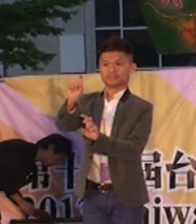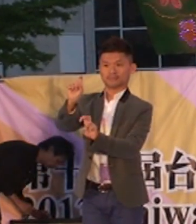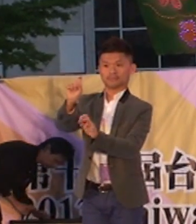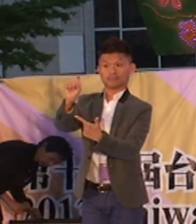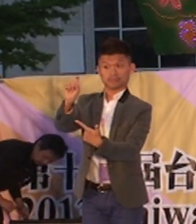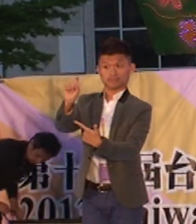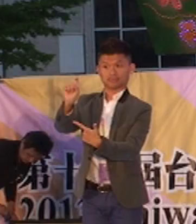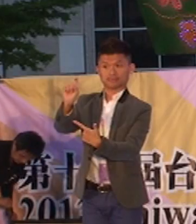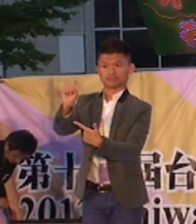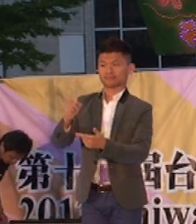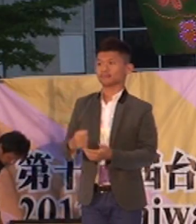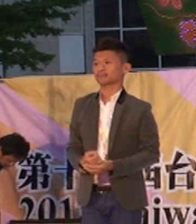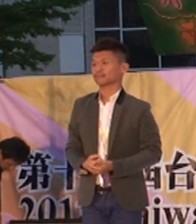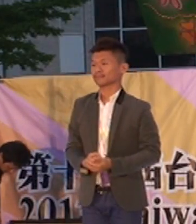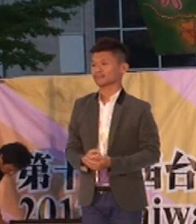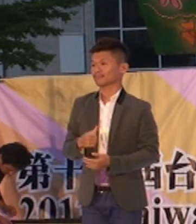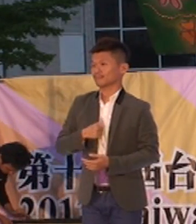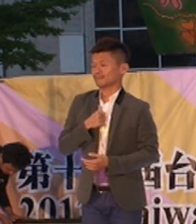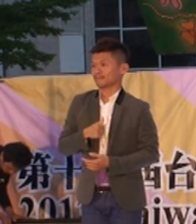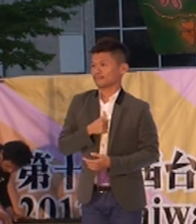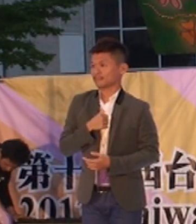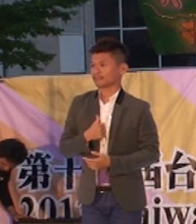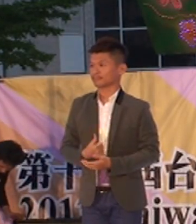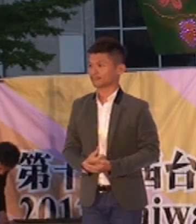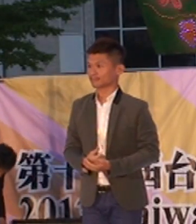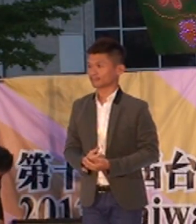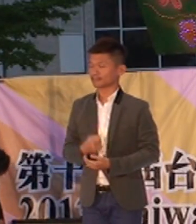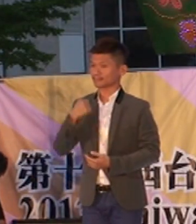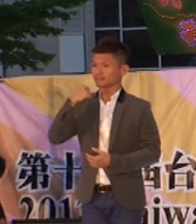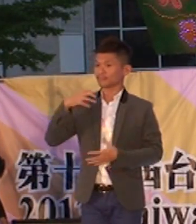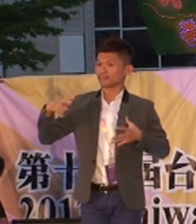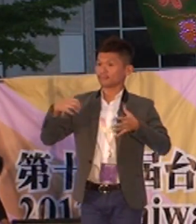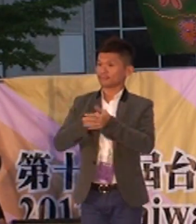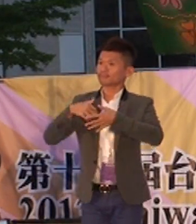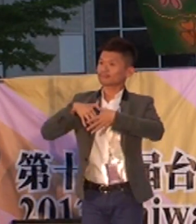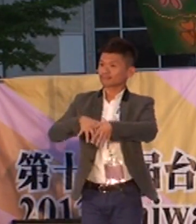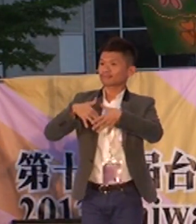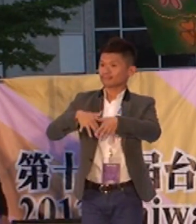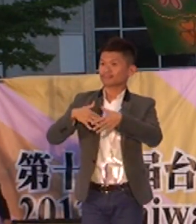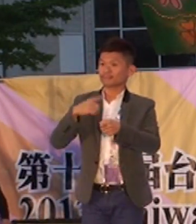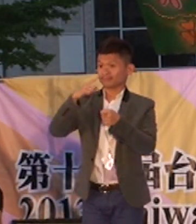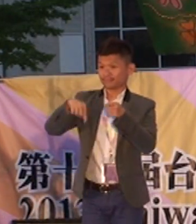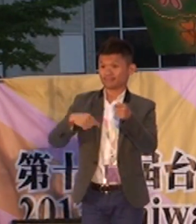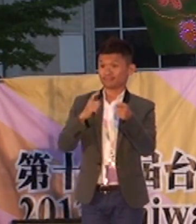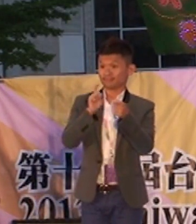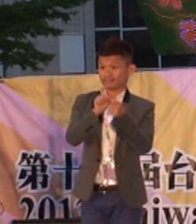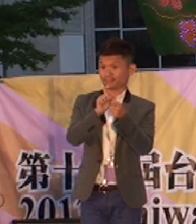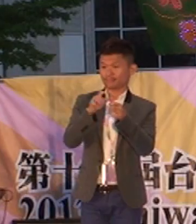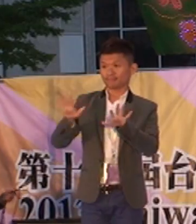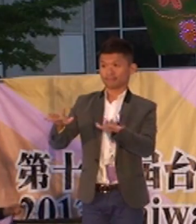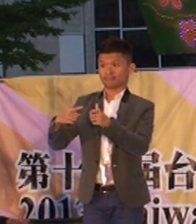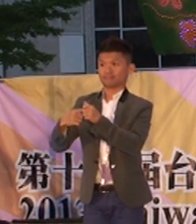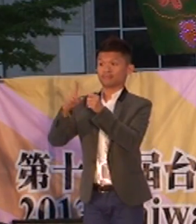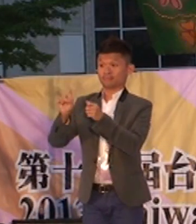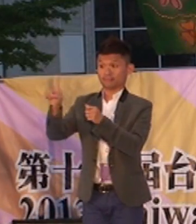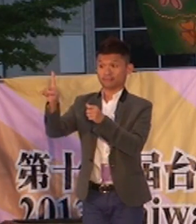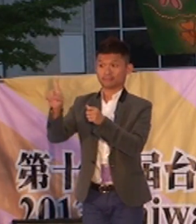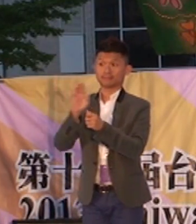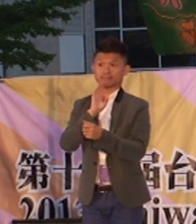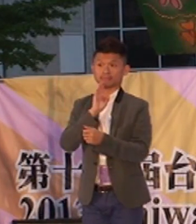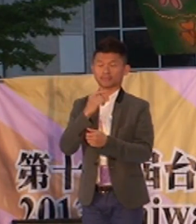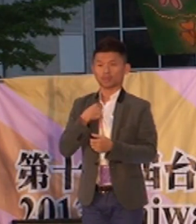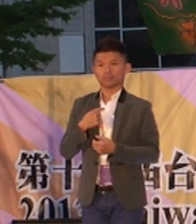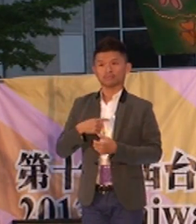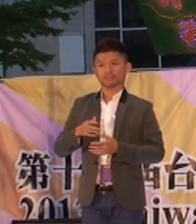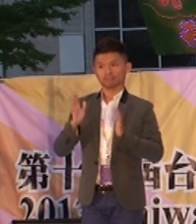2013年10月26号，其实同志游行走了10年，今年第11年，但是